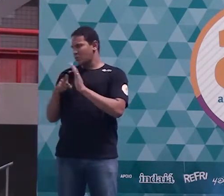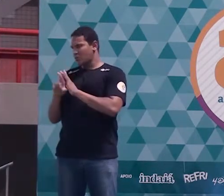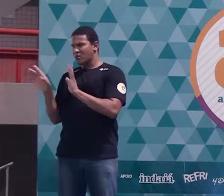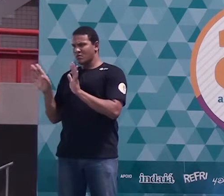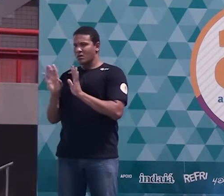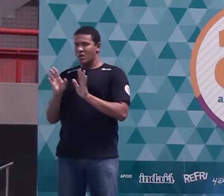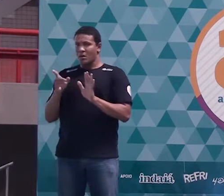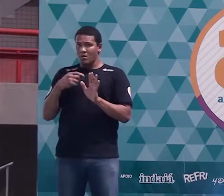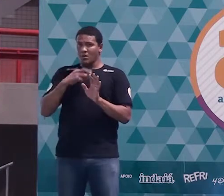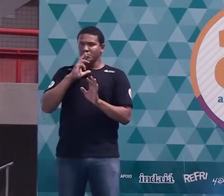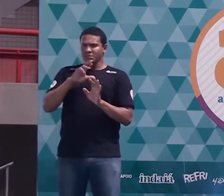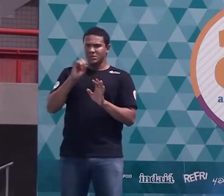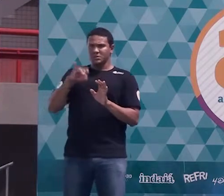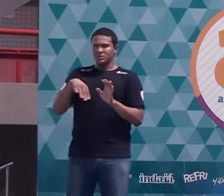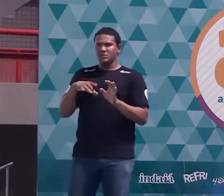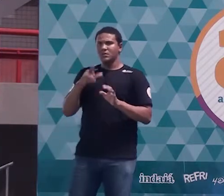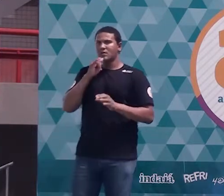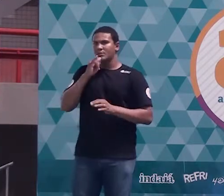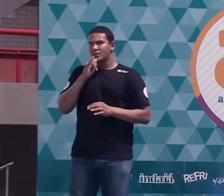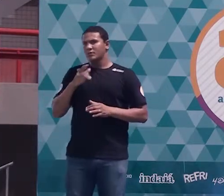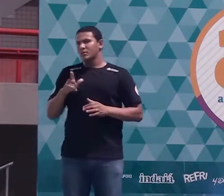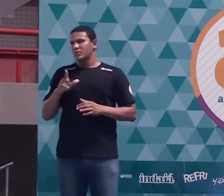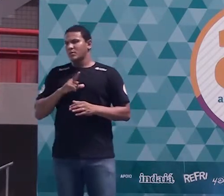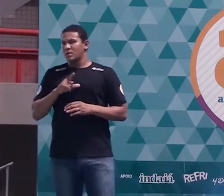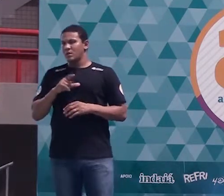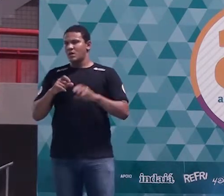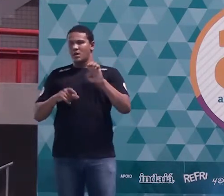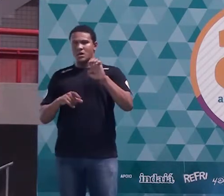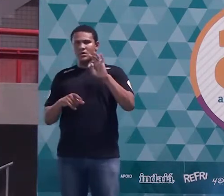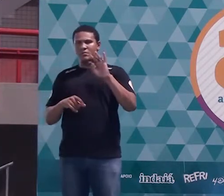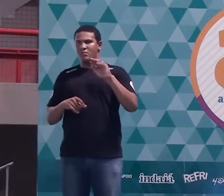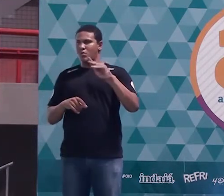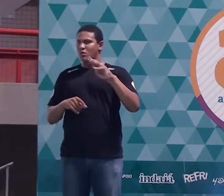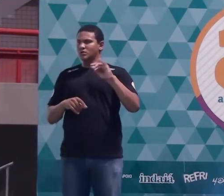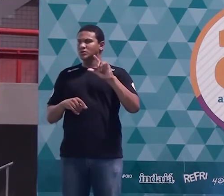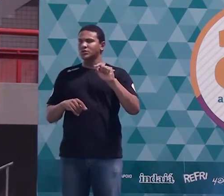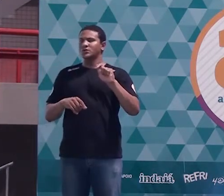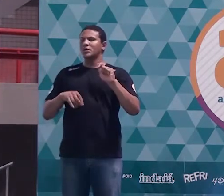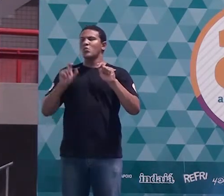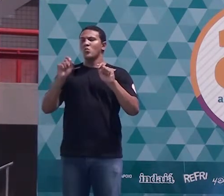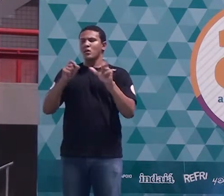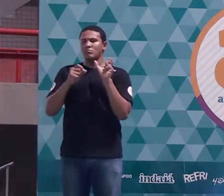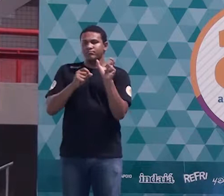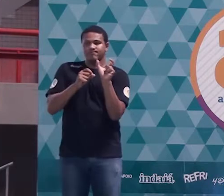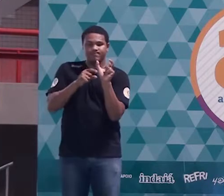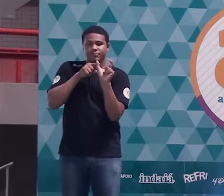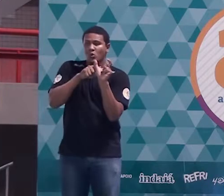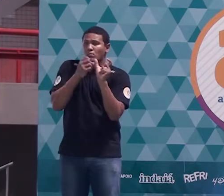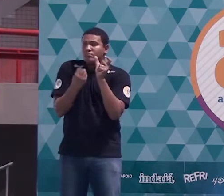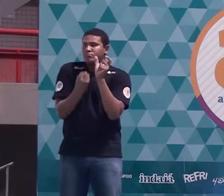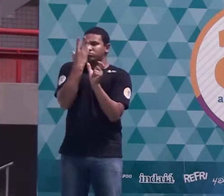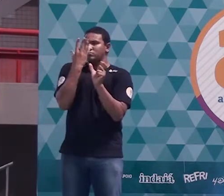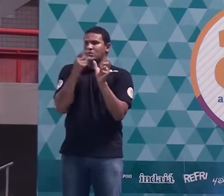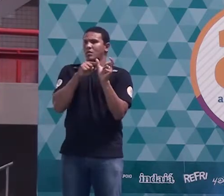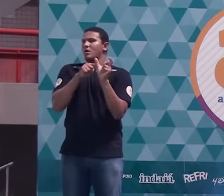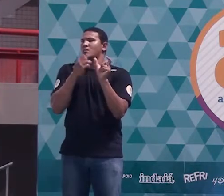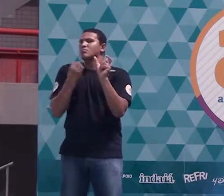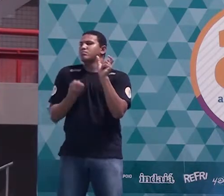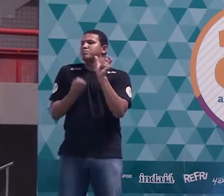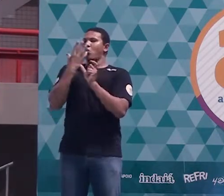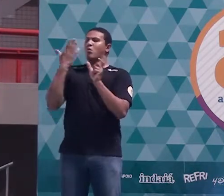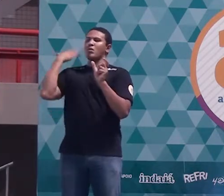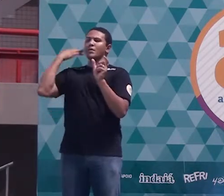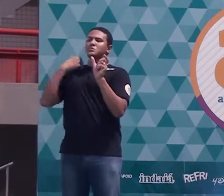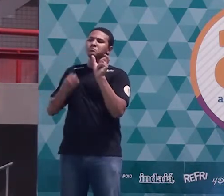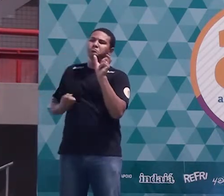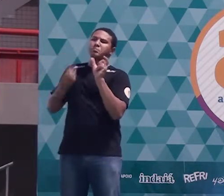tempo, mas eu vou responder. A etimologia, ela estuda a origem da palavra, o étimo, como foi que essa palavra nasceu,